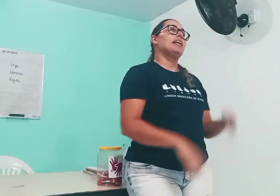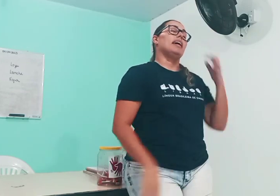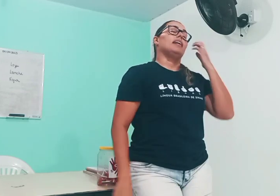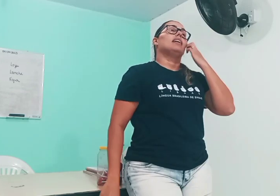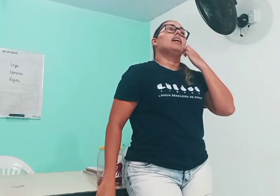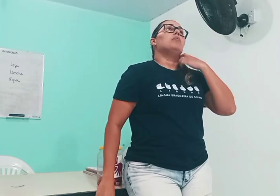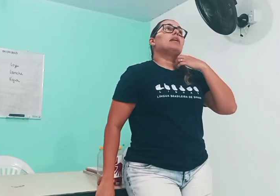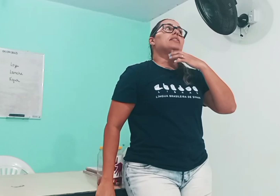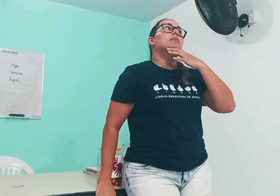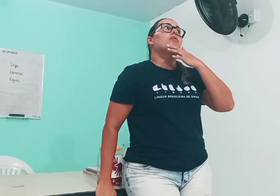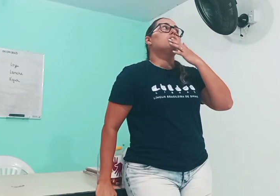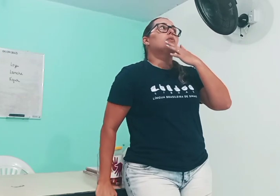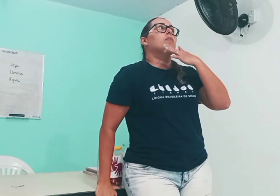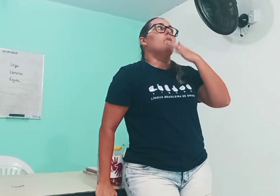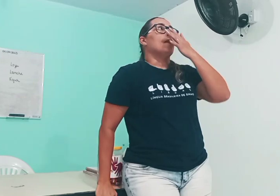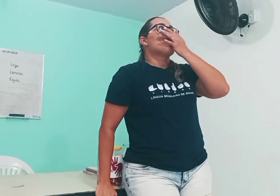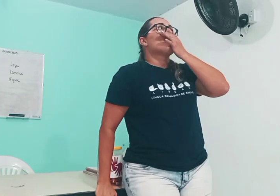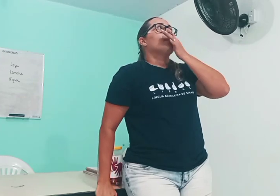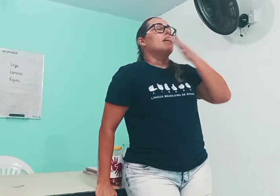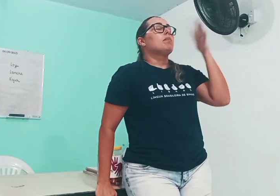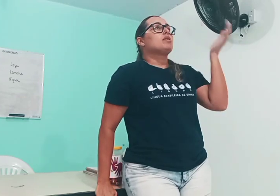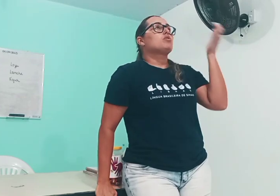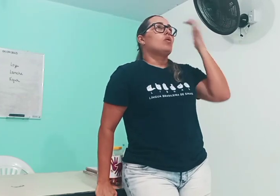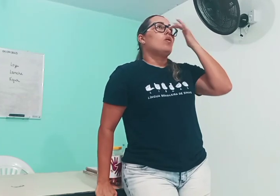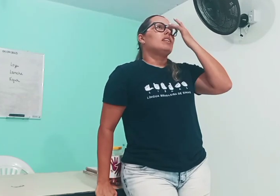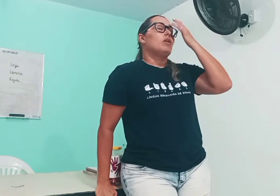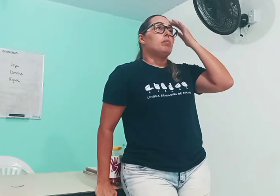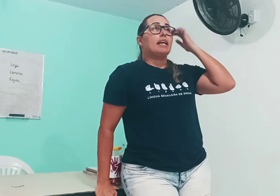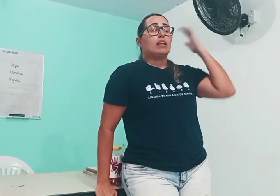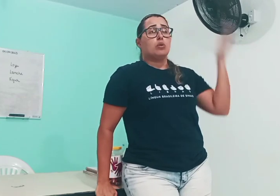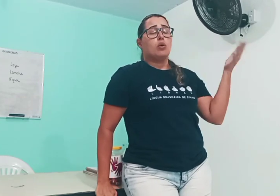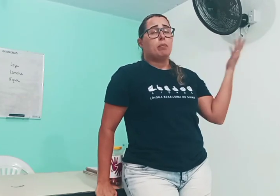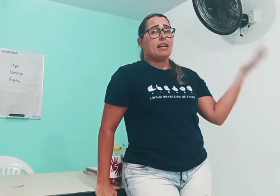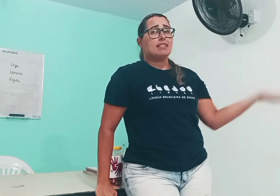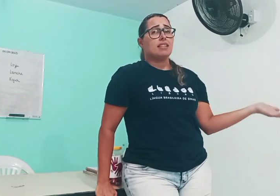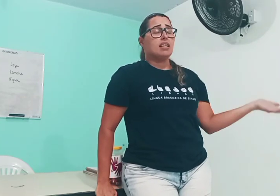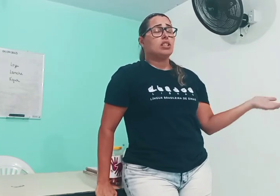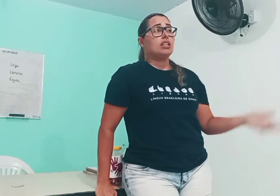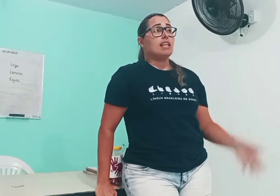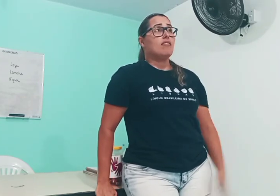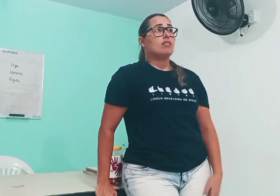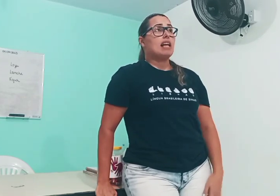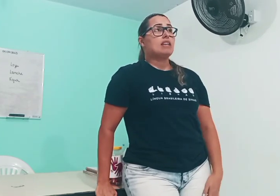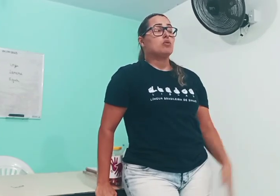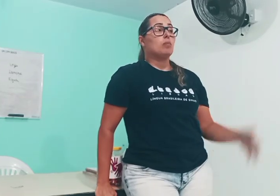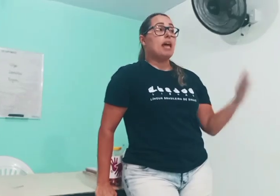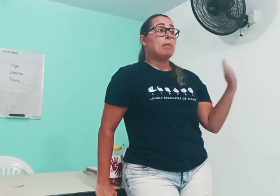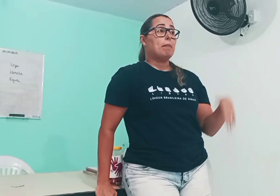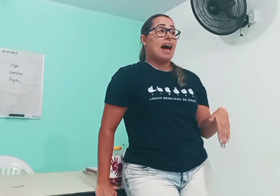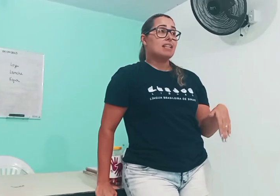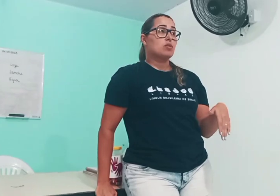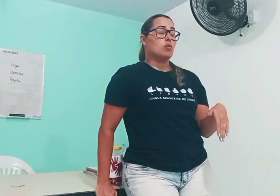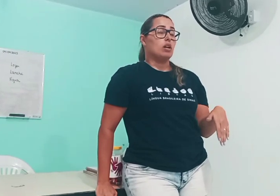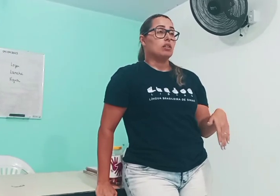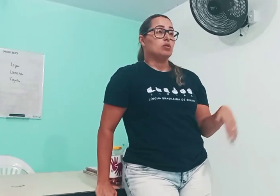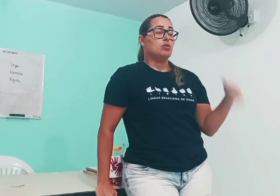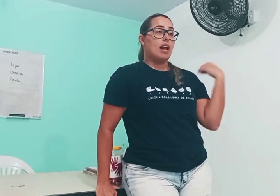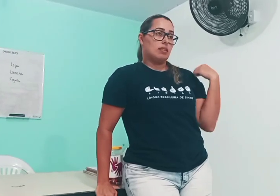Por quê? Porque, tipo, vamos supor, tem uma pessoa, né, um pregador, um palestrante, que está falando lá sobre a Páscoa do